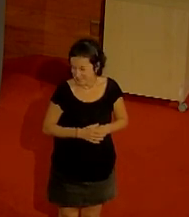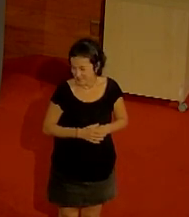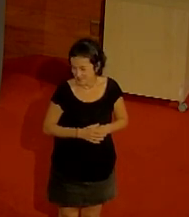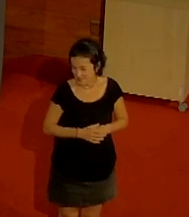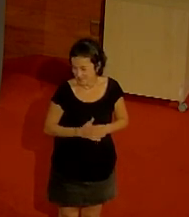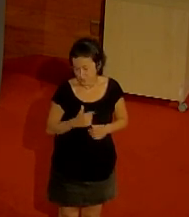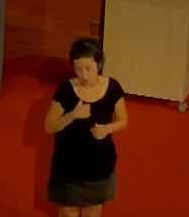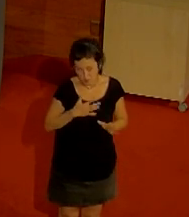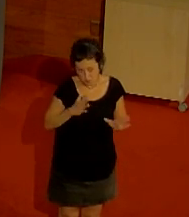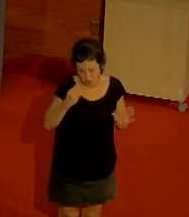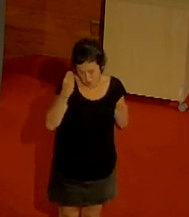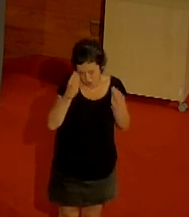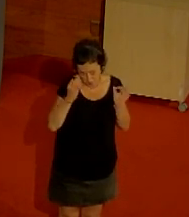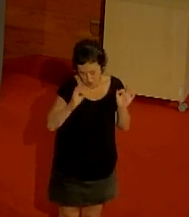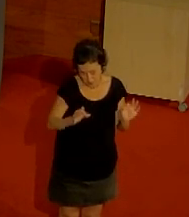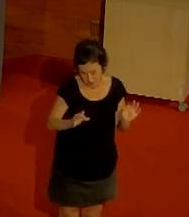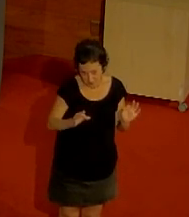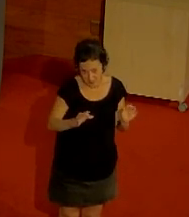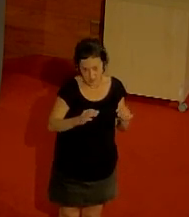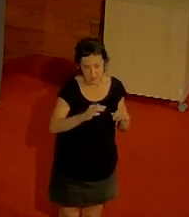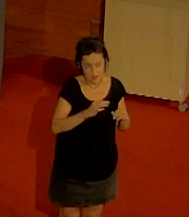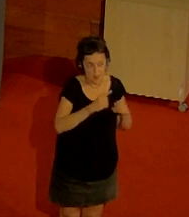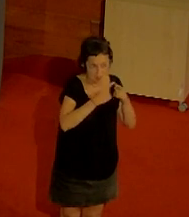lo pienso un poco así, siempre, en la larga distancia